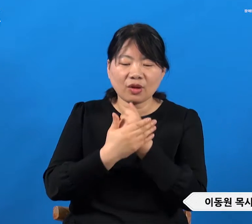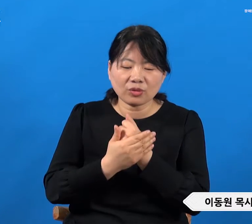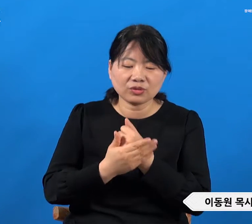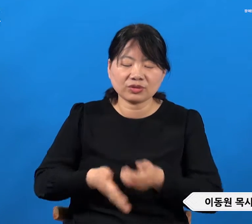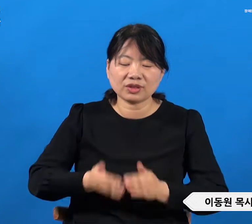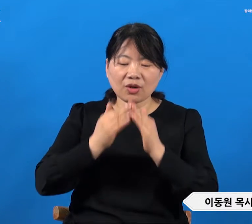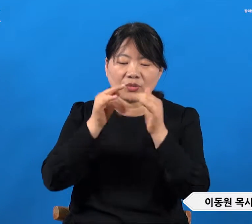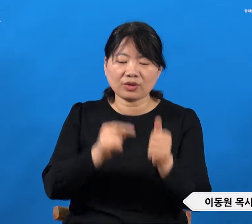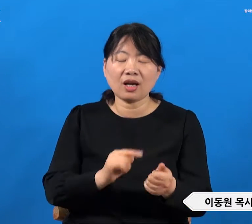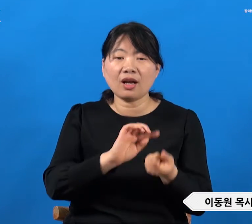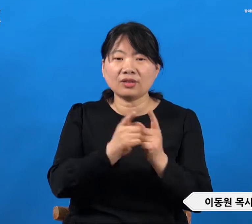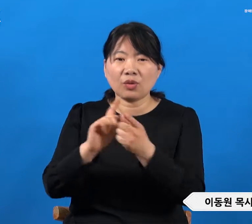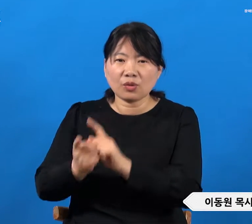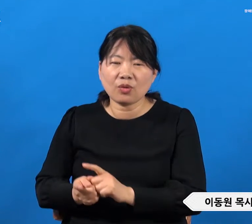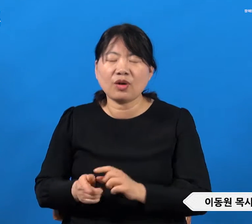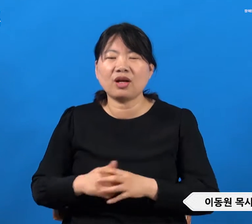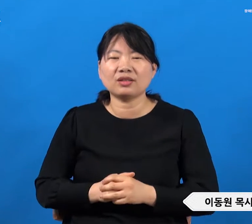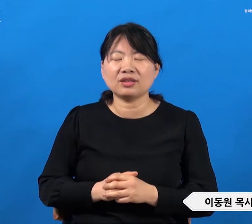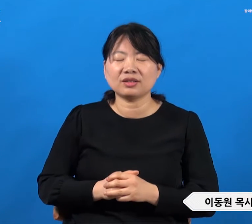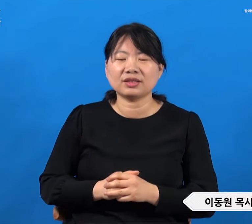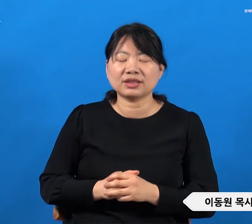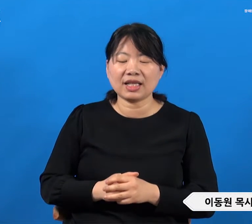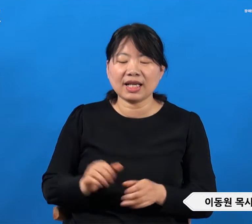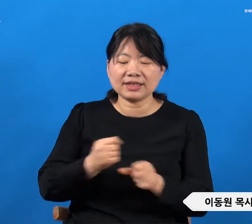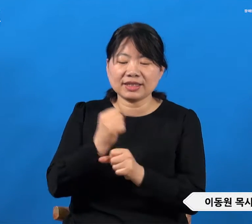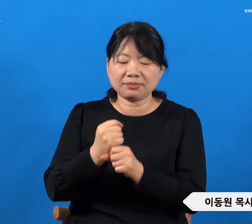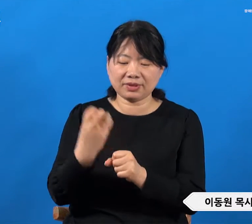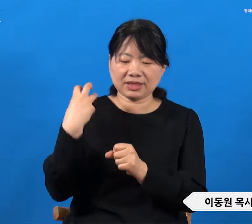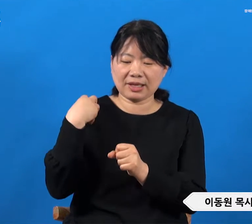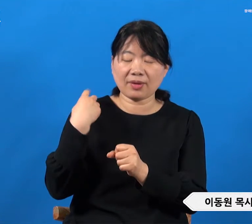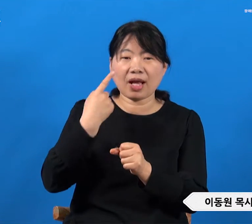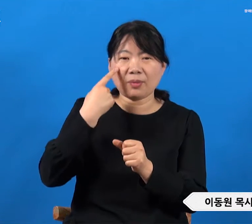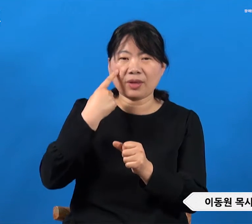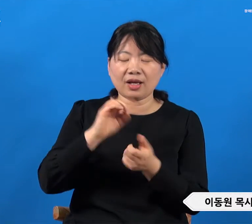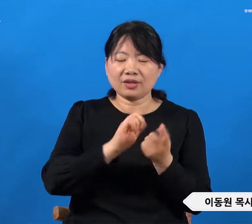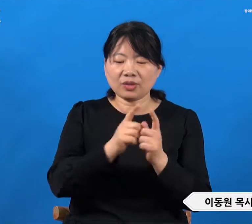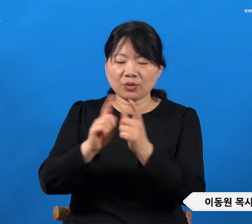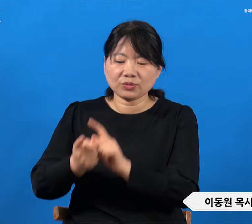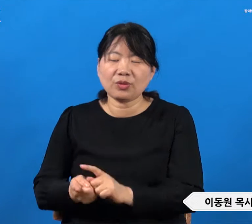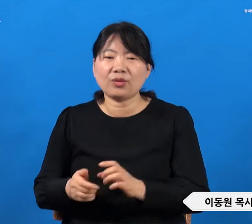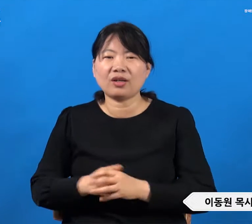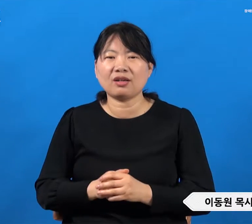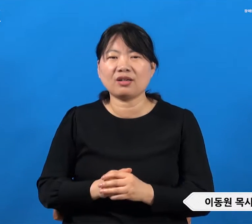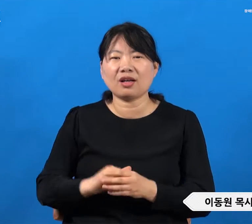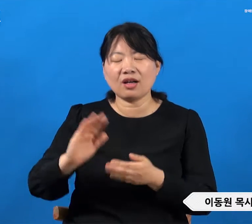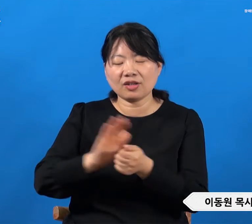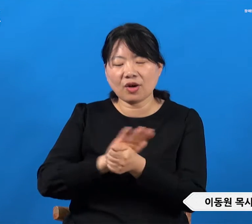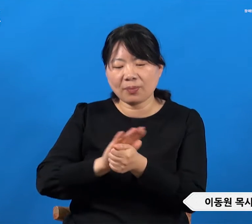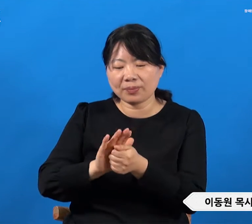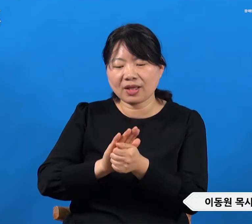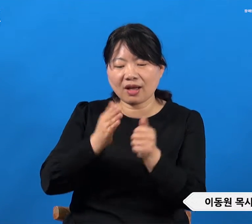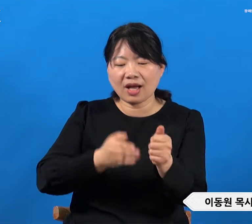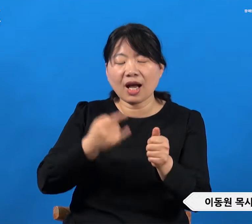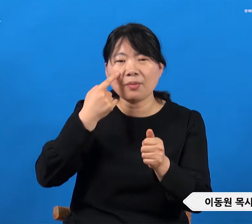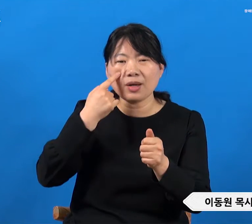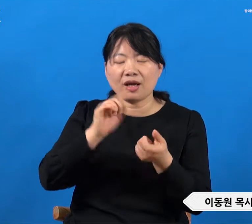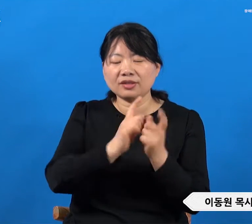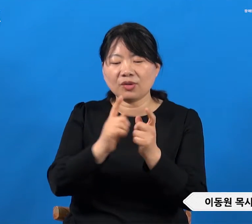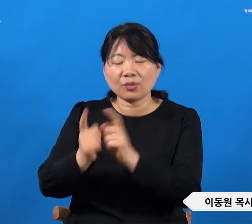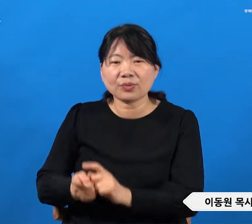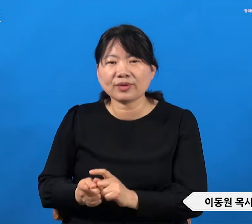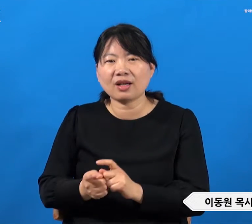덕을 세우라. 서로 짐을 지라. 서로 권면하라.